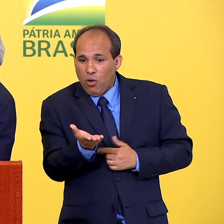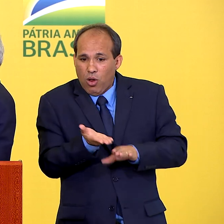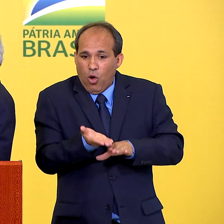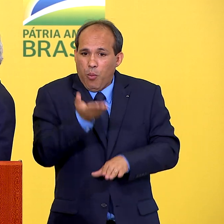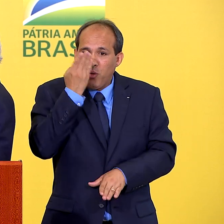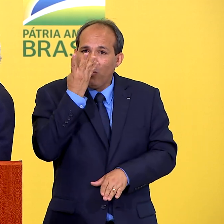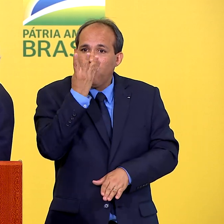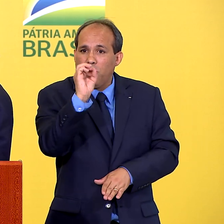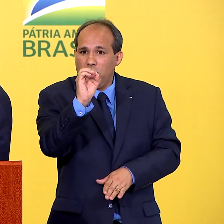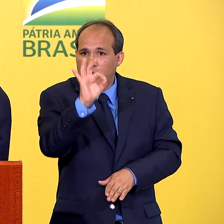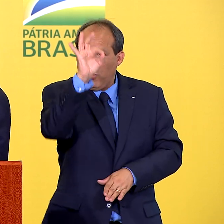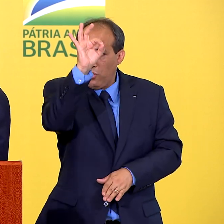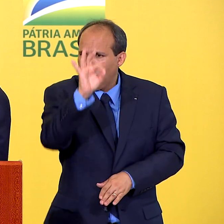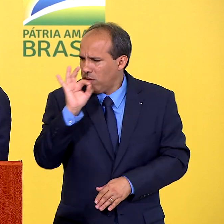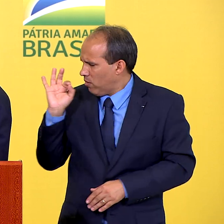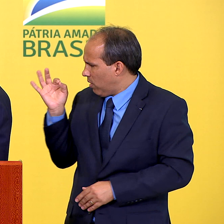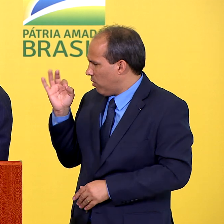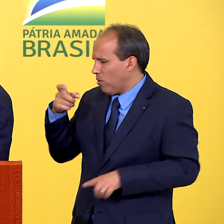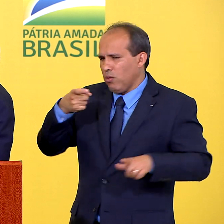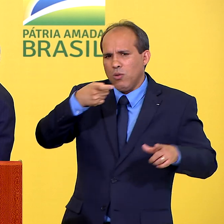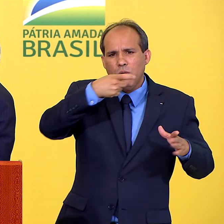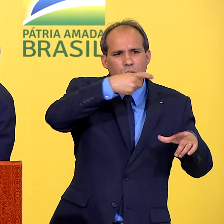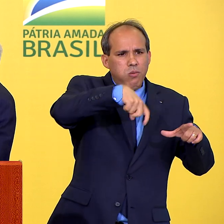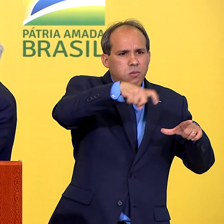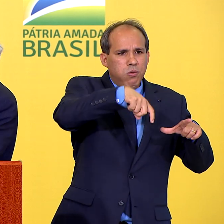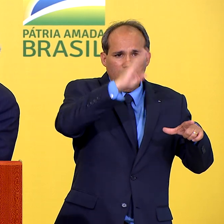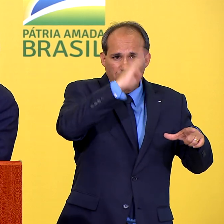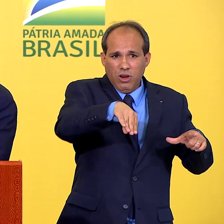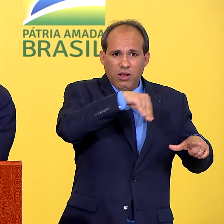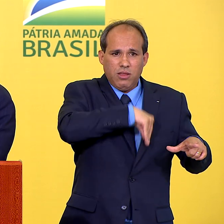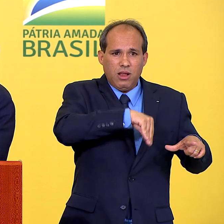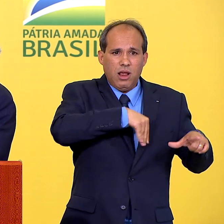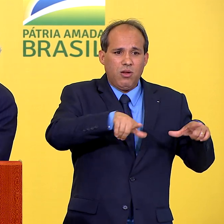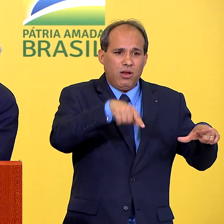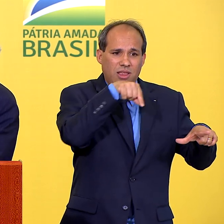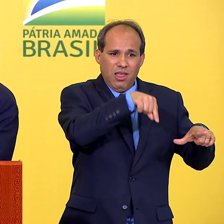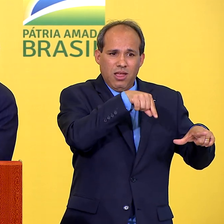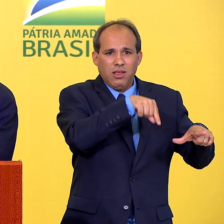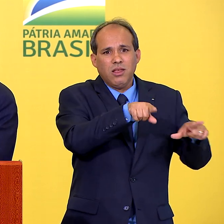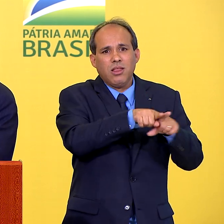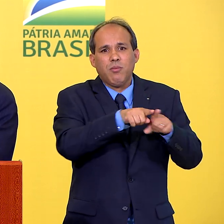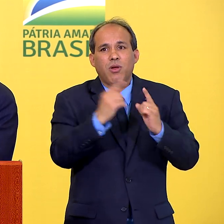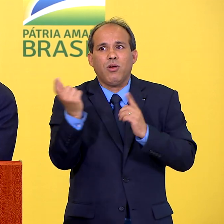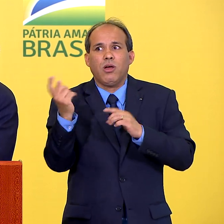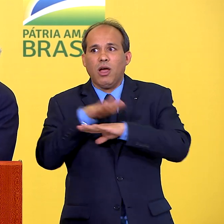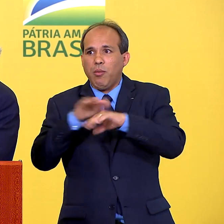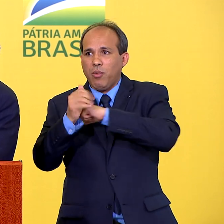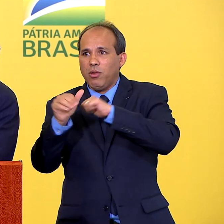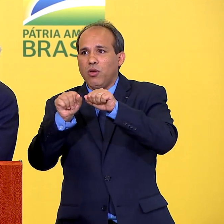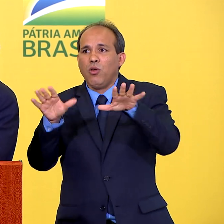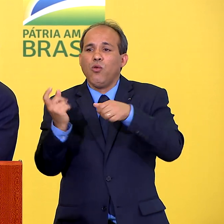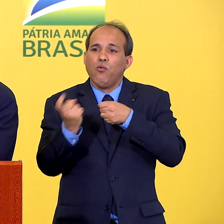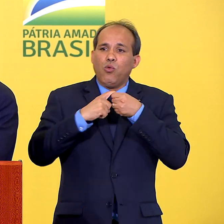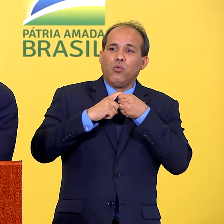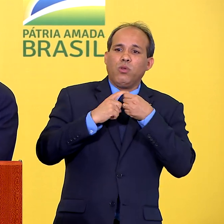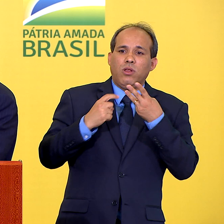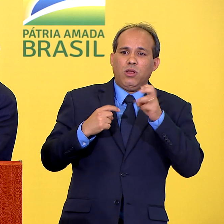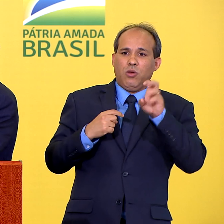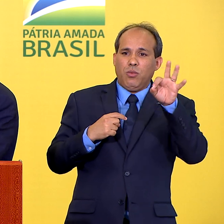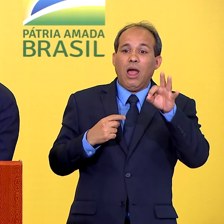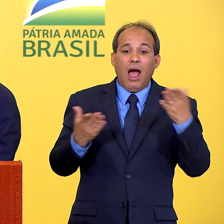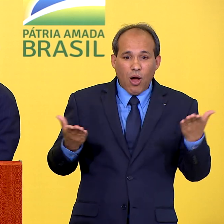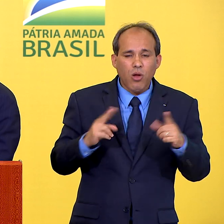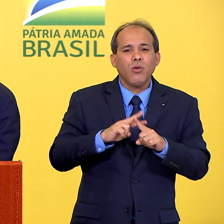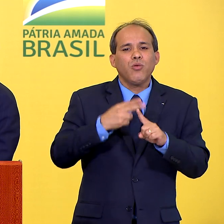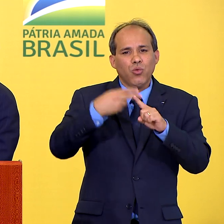para 40%, não foi isso? E aí, acabou a pandemia, nós voltamos para 35%. Nós estamos estendendo de novo, se